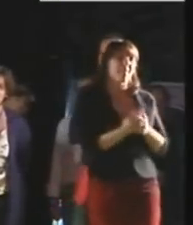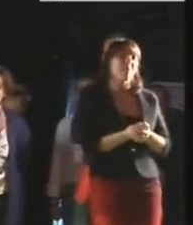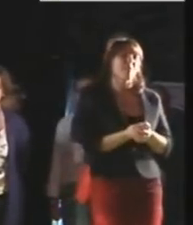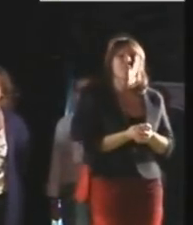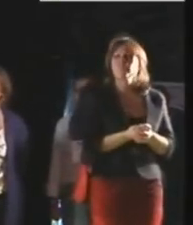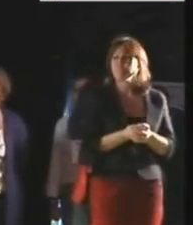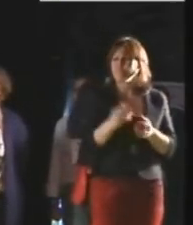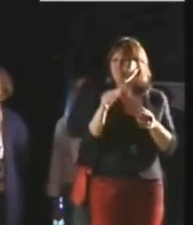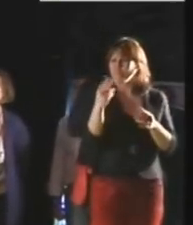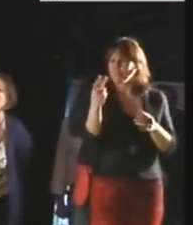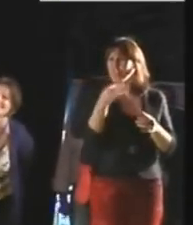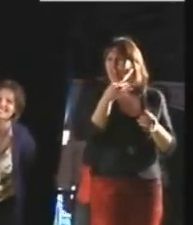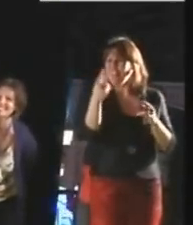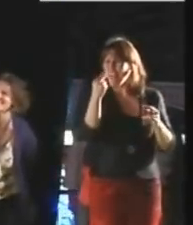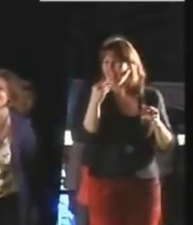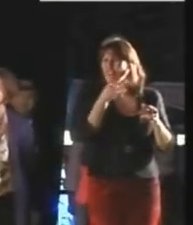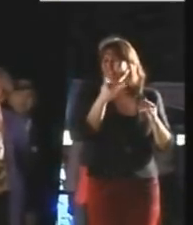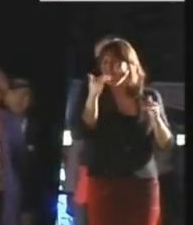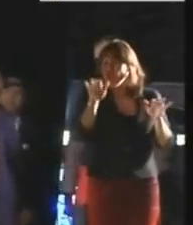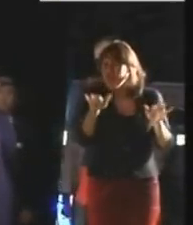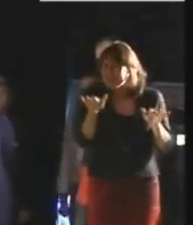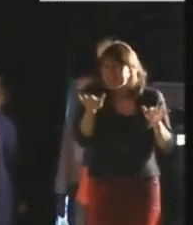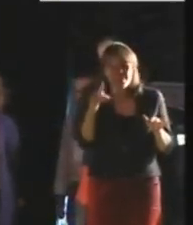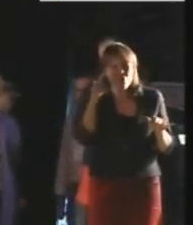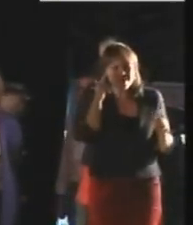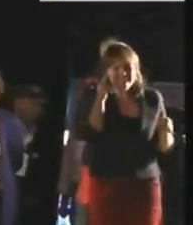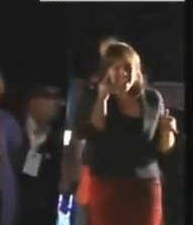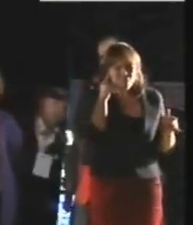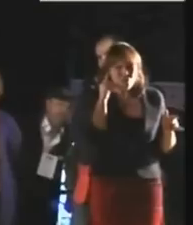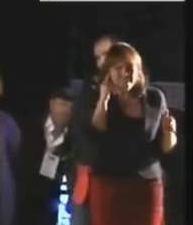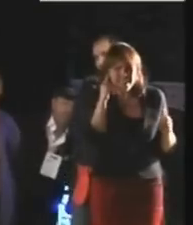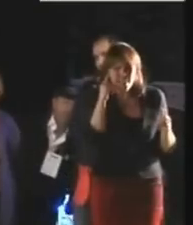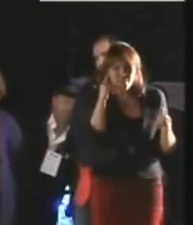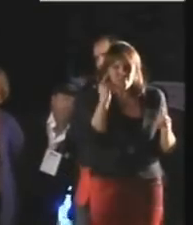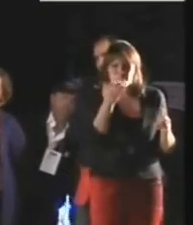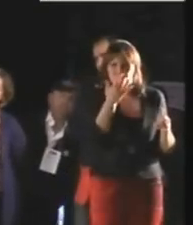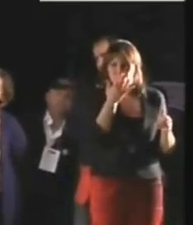c'hai una voce bassissima. Cosa dice?